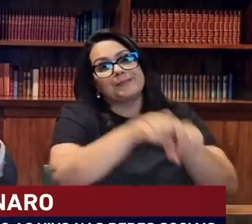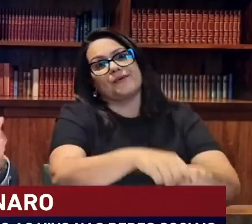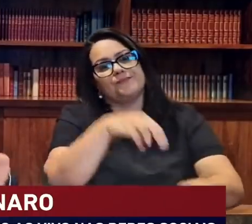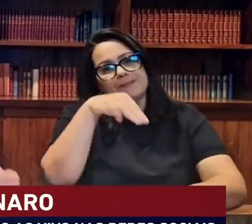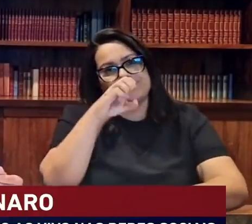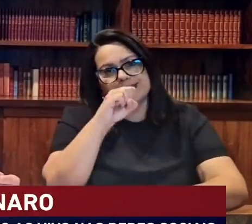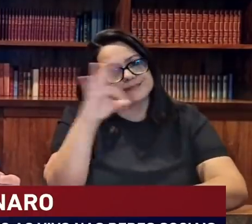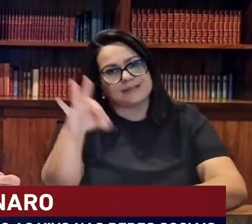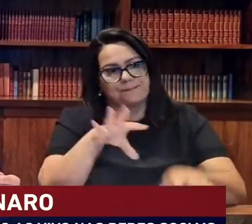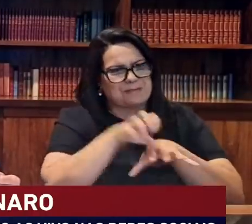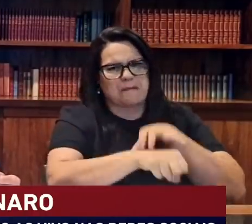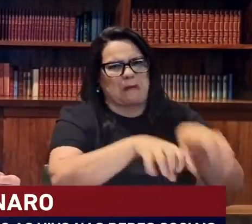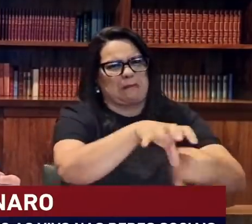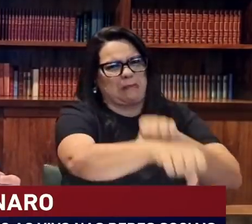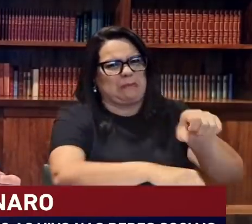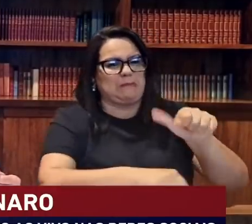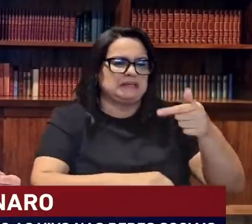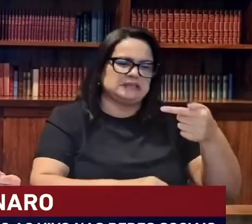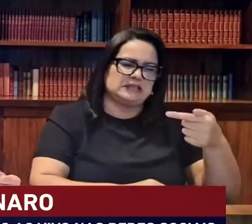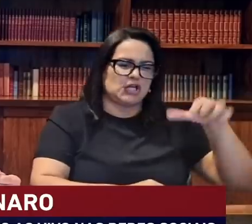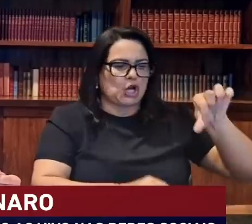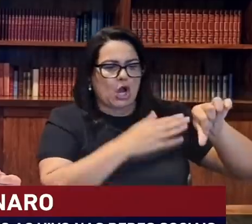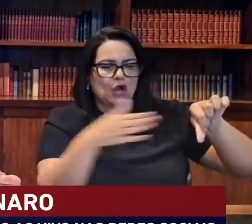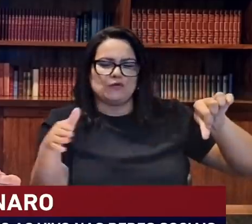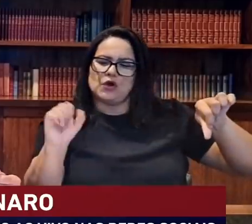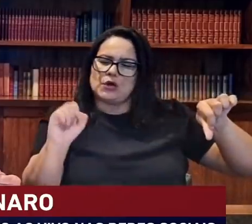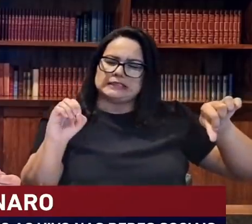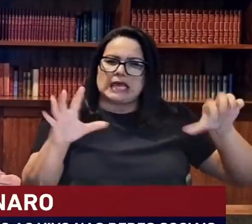foi invadido, 79, 80 para cá, são